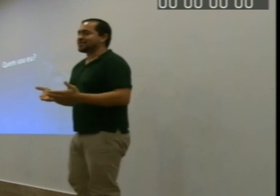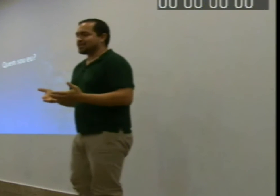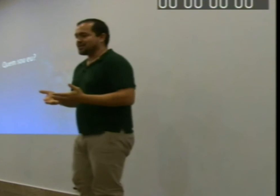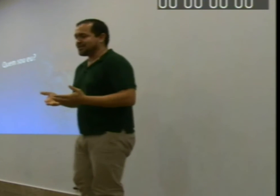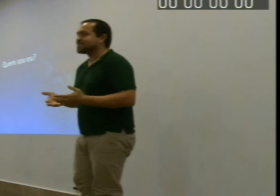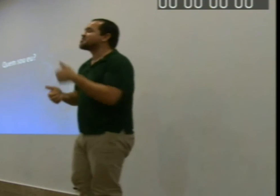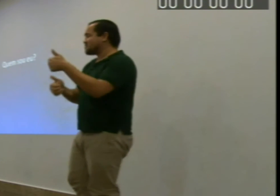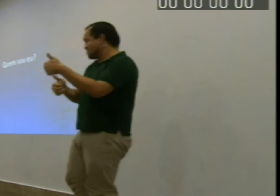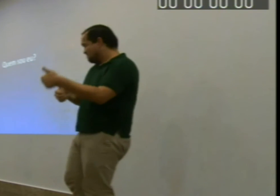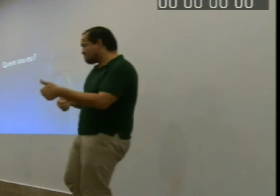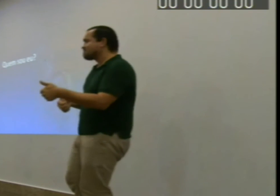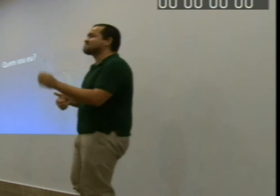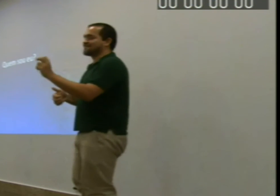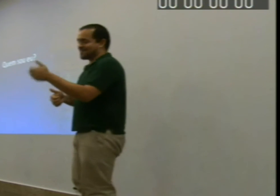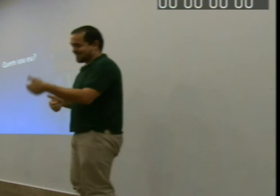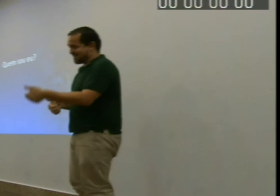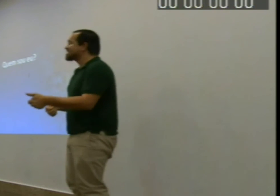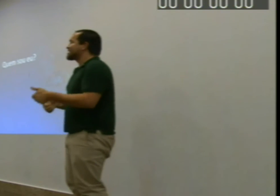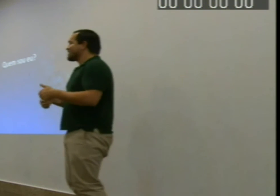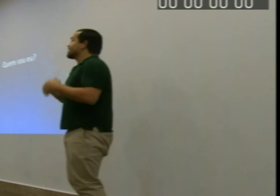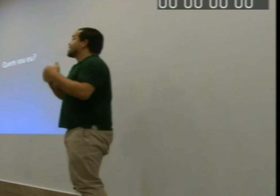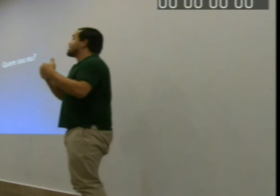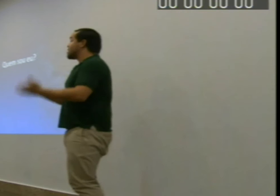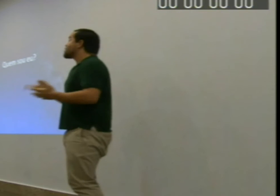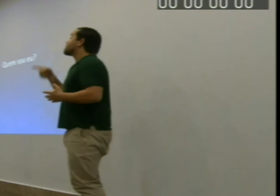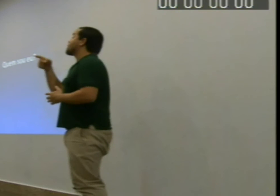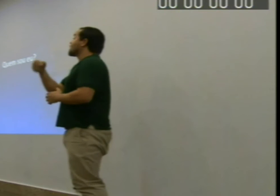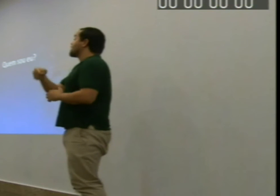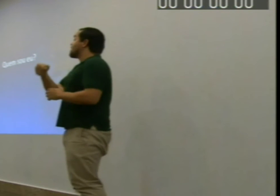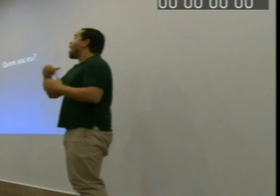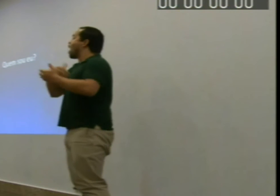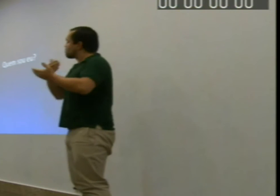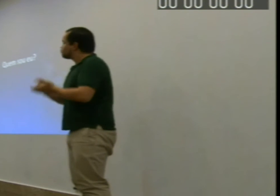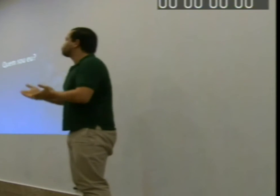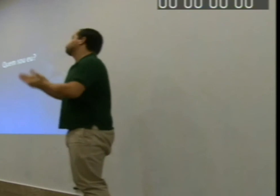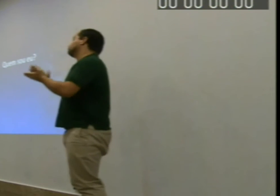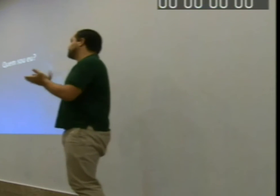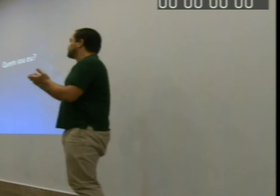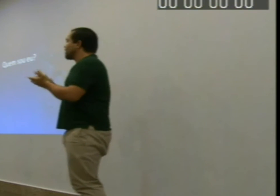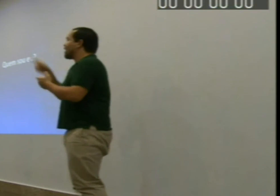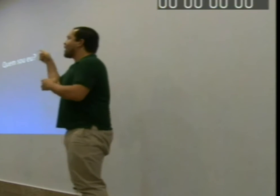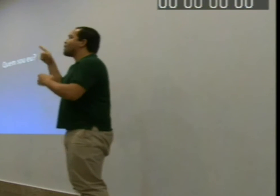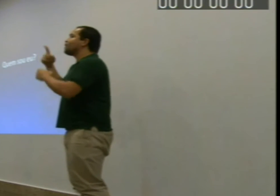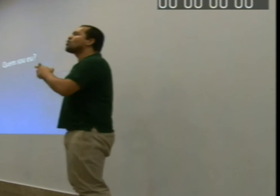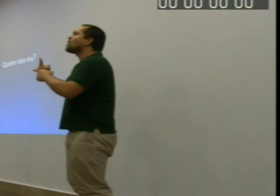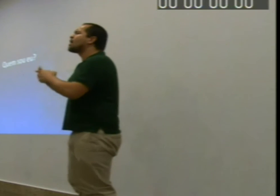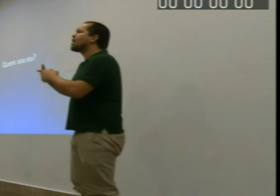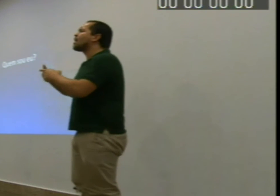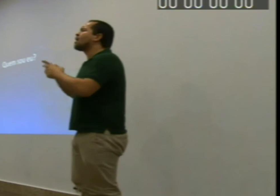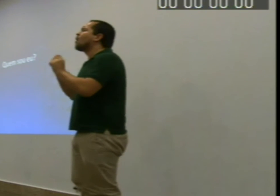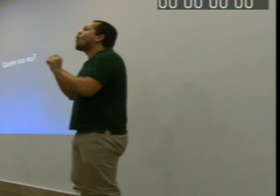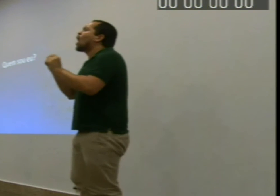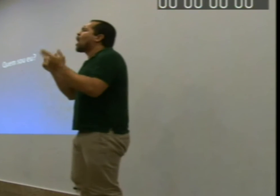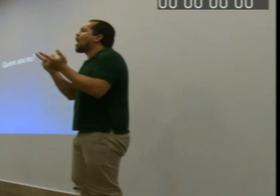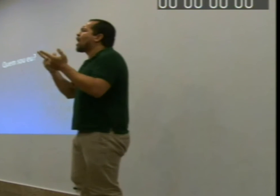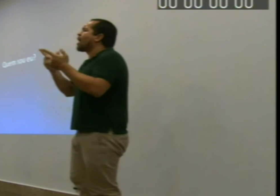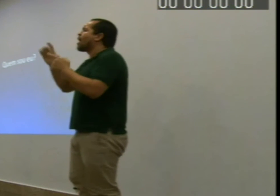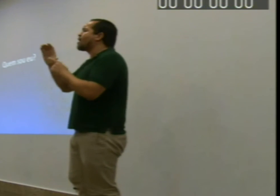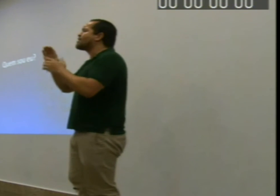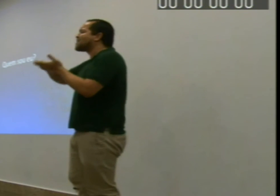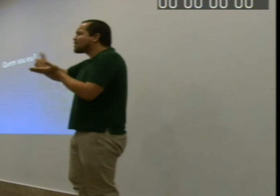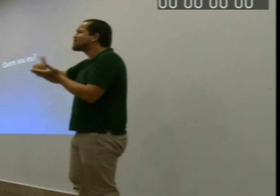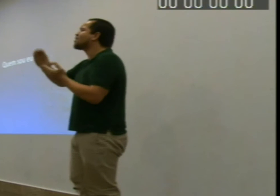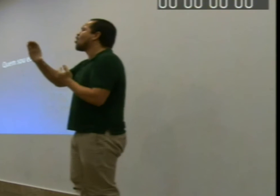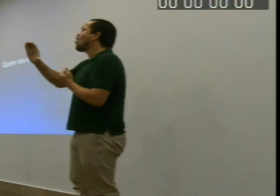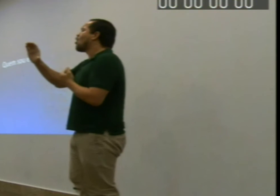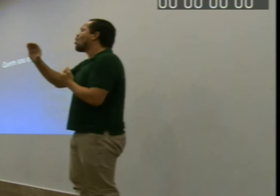os antigos na igreja e os jovens na faculdade bom então nós eu comecei a interpretar Por que